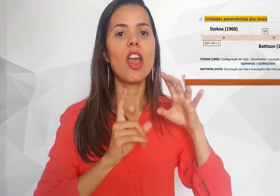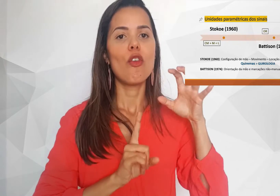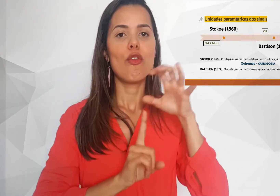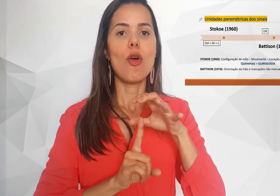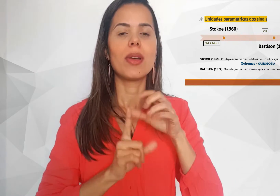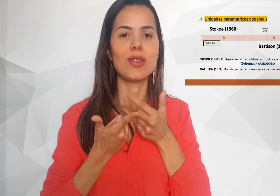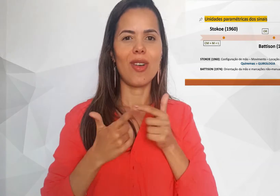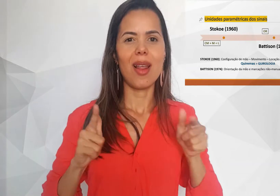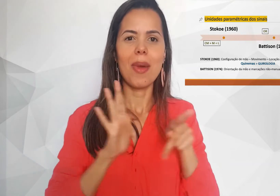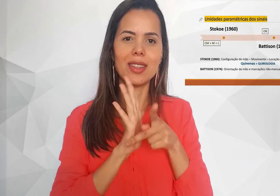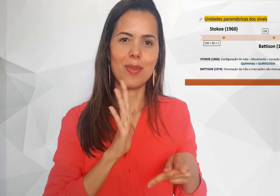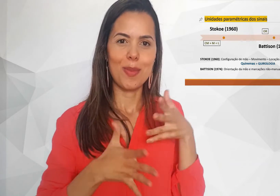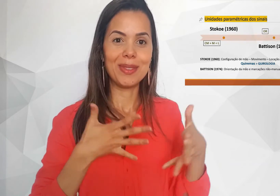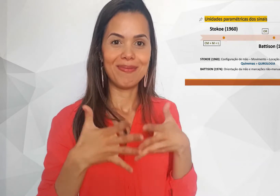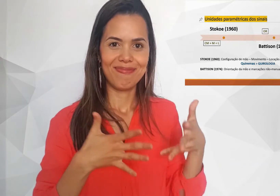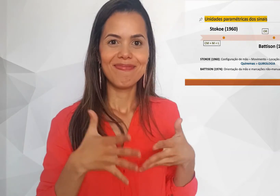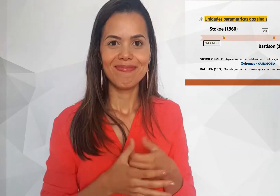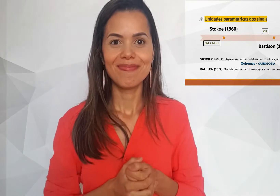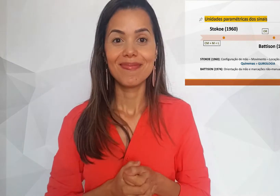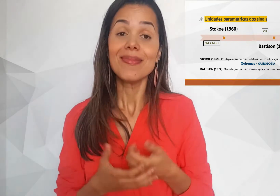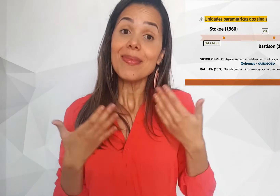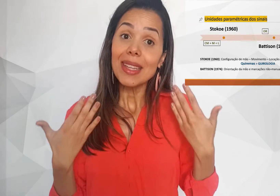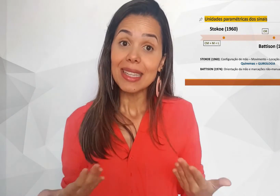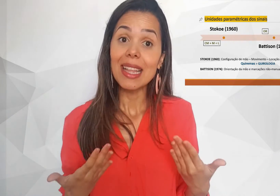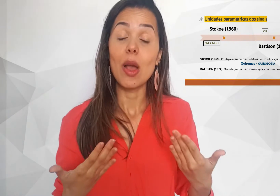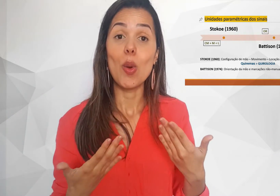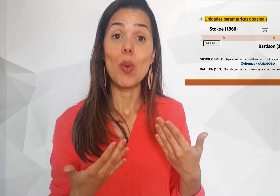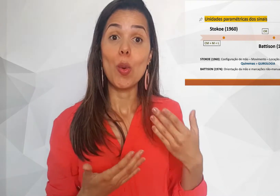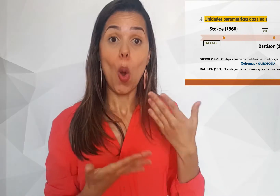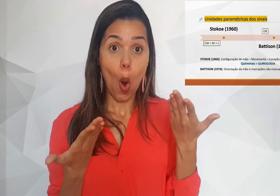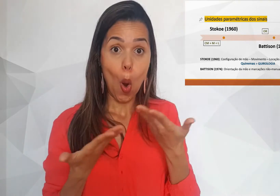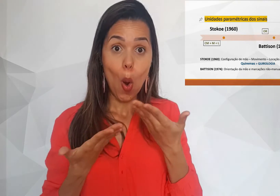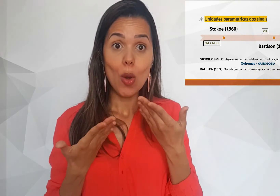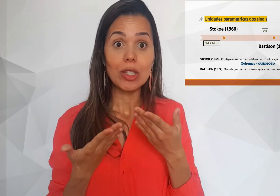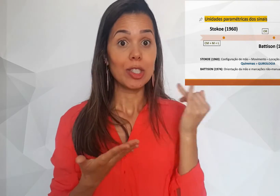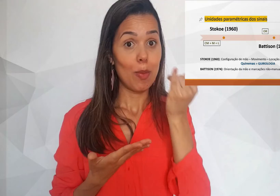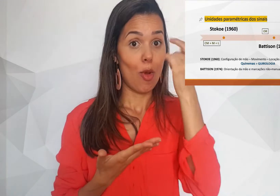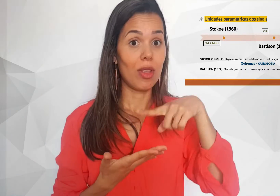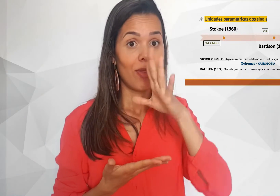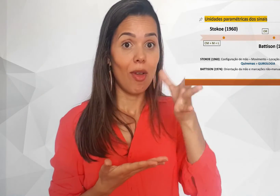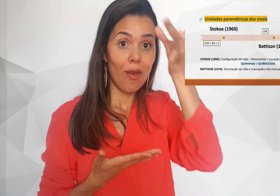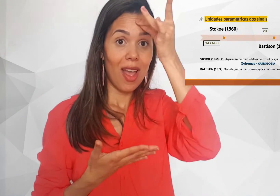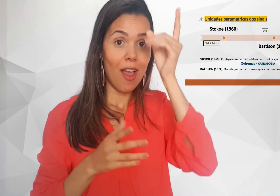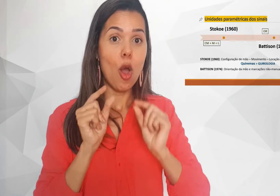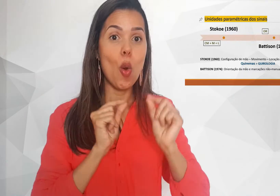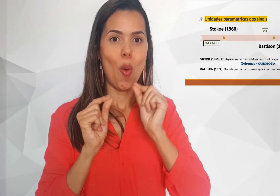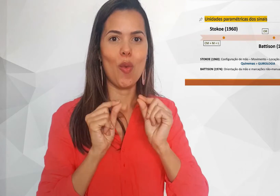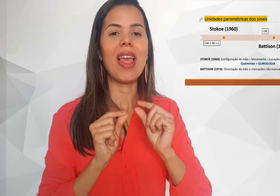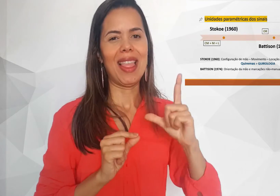estariam associados a algumas informações específicas e gramaticais das línguas de sinais. Então, o que nos interessa hoje a princípio é